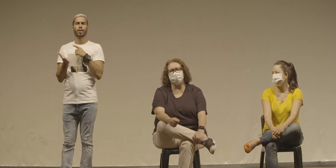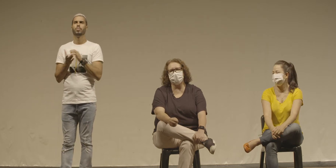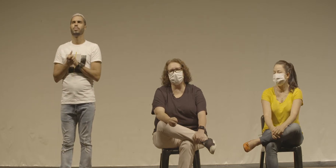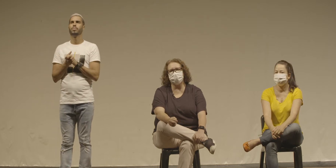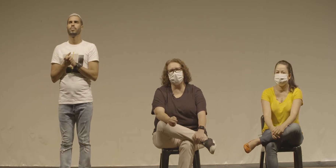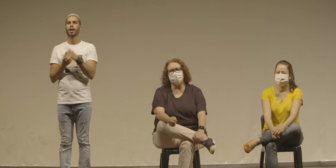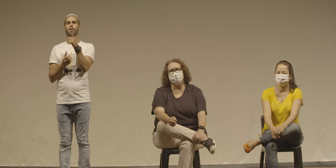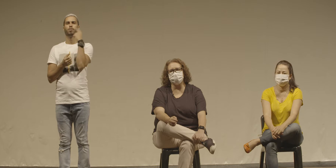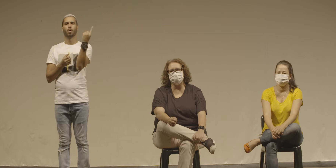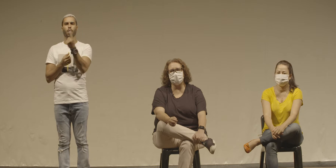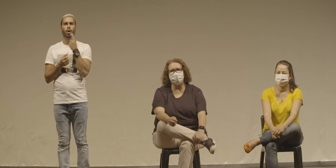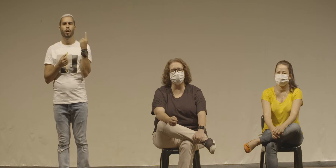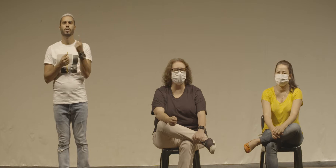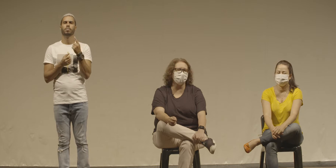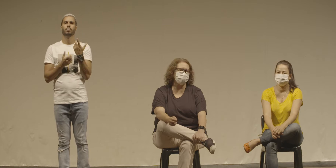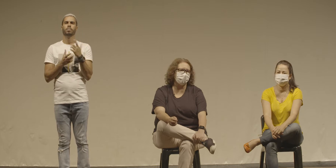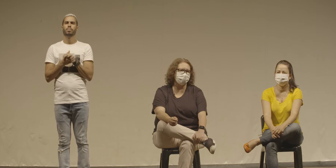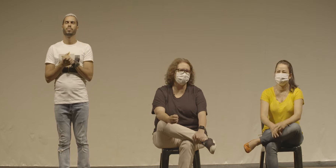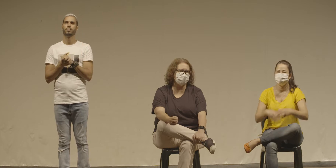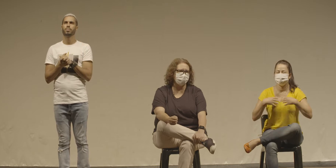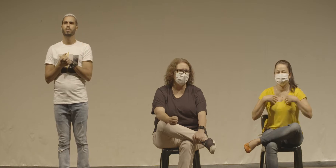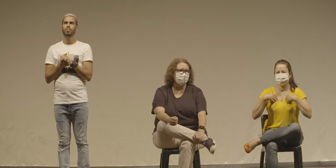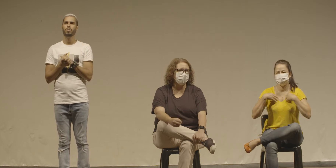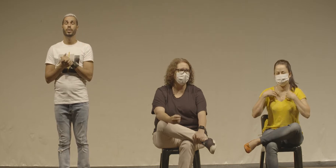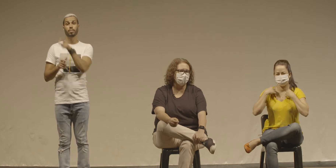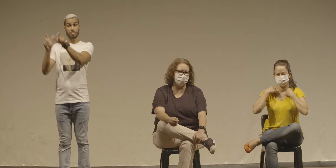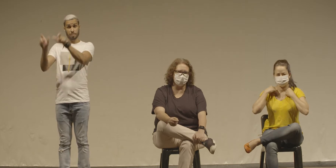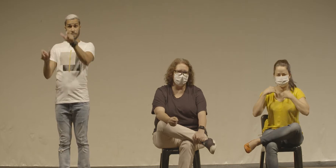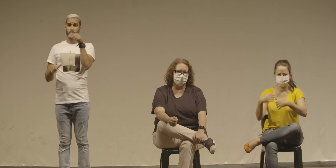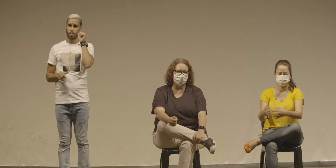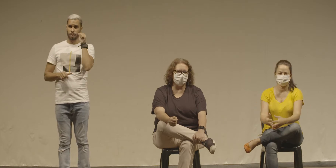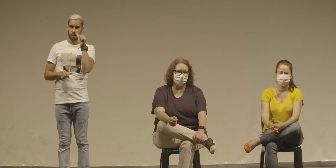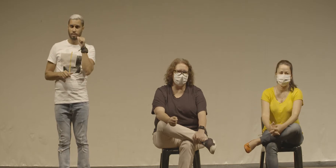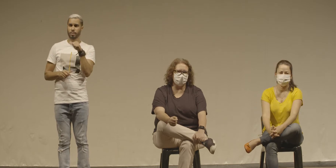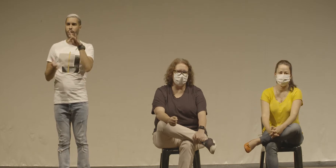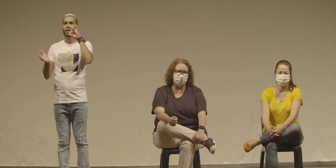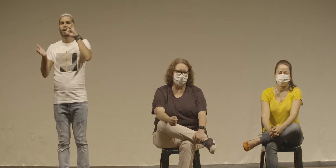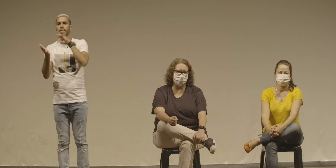que essas mulheres foram as mulheres que incluíram